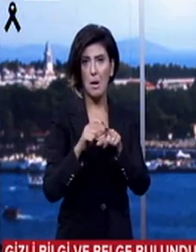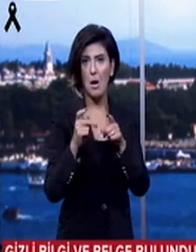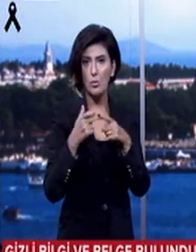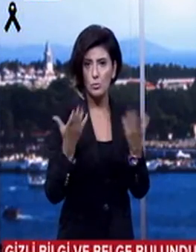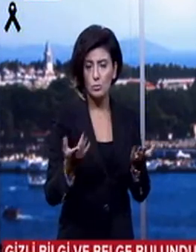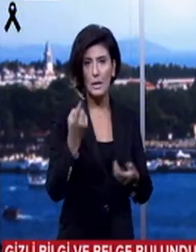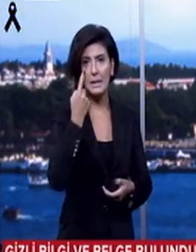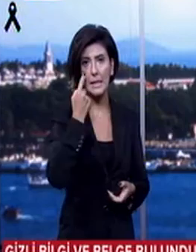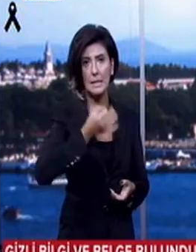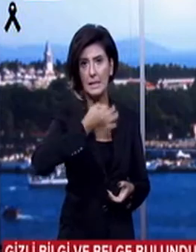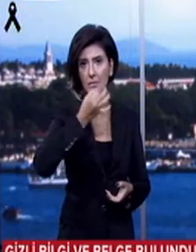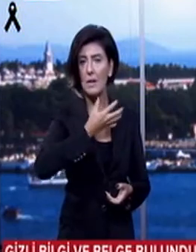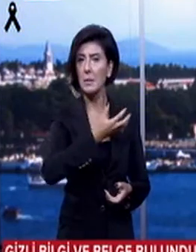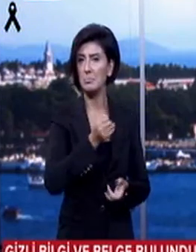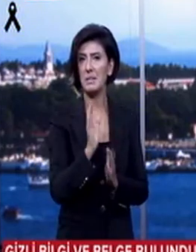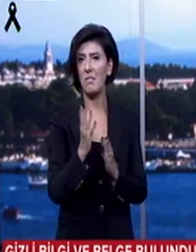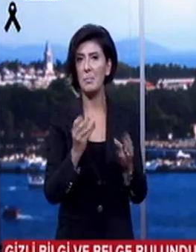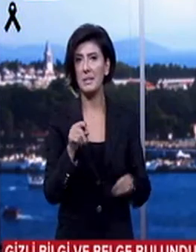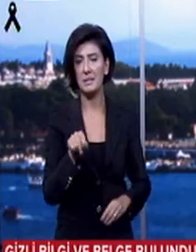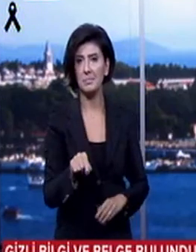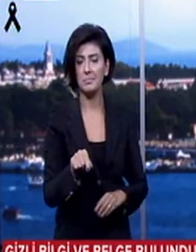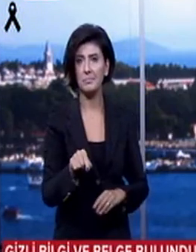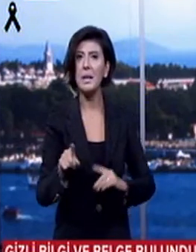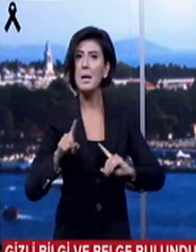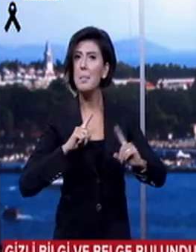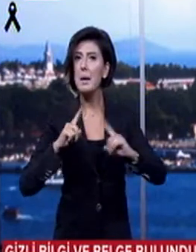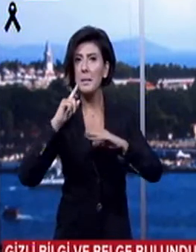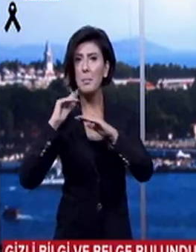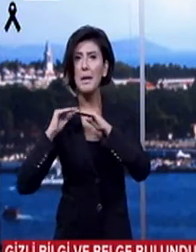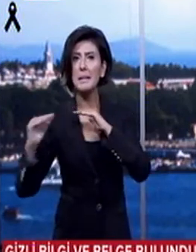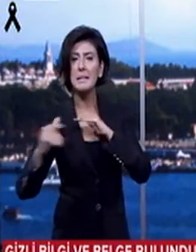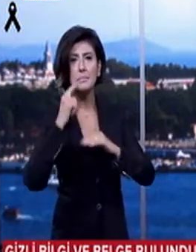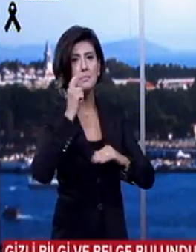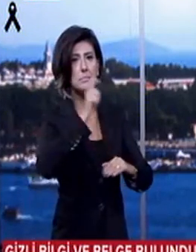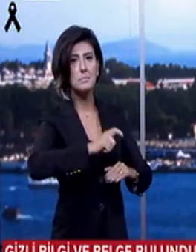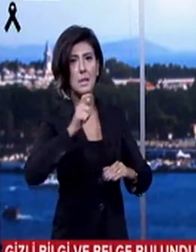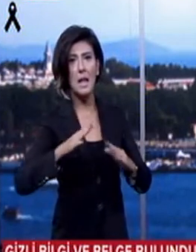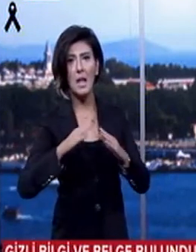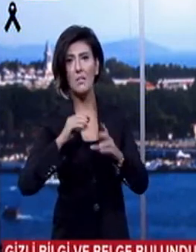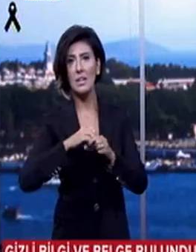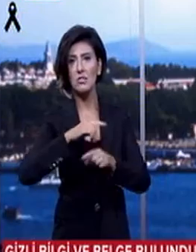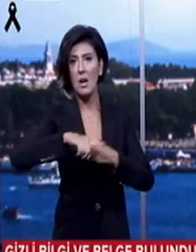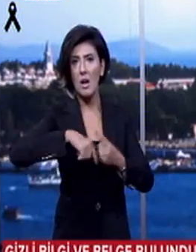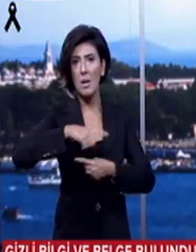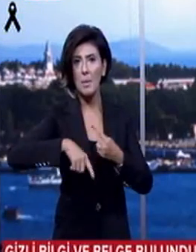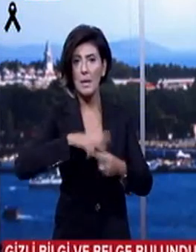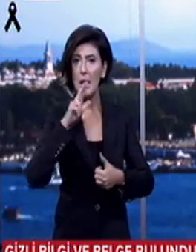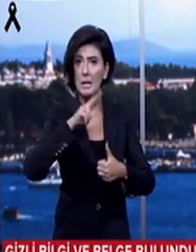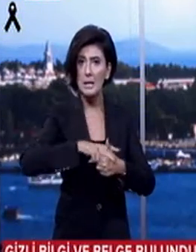tanık ifadelerinin alınmasına devam edildi. Mahkeme heyeti sanıkların evlerindeki aramalara katılan